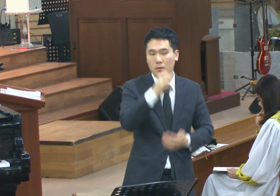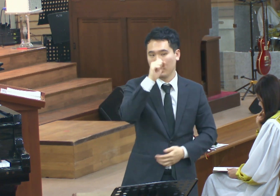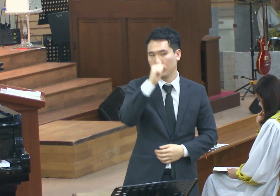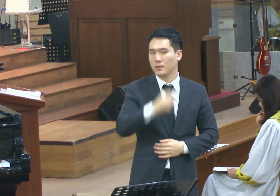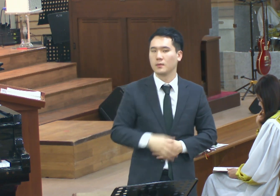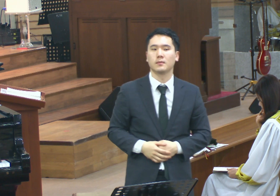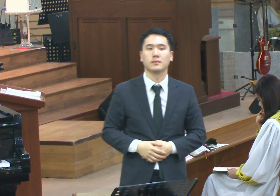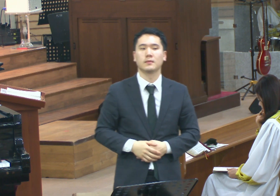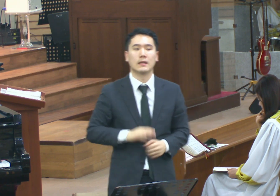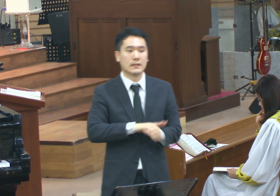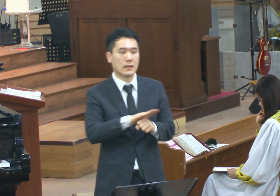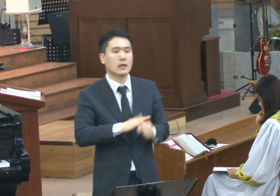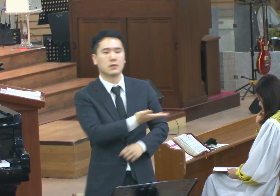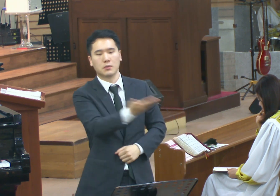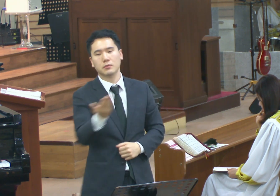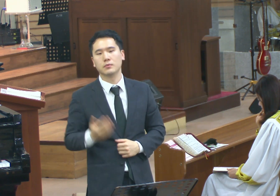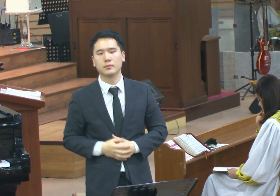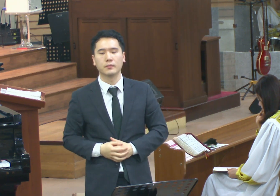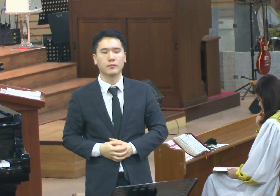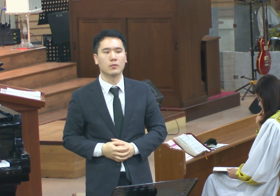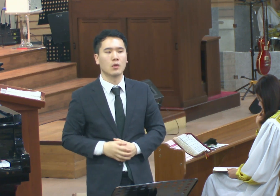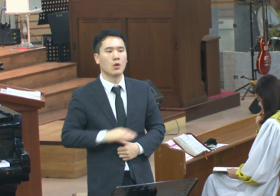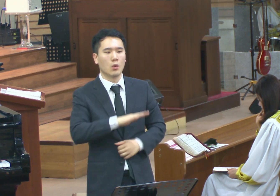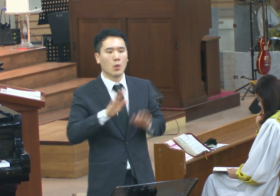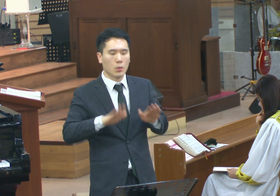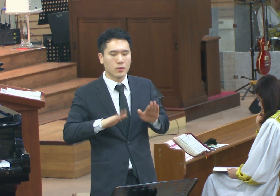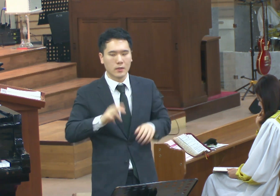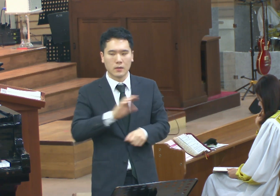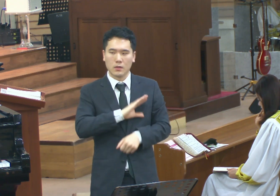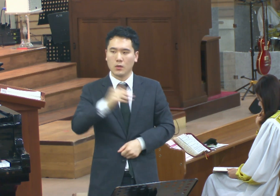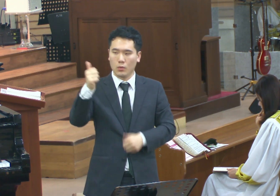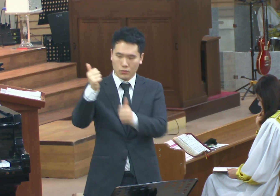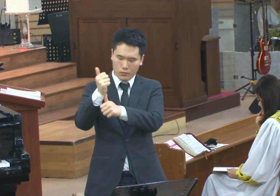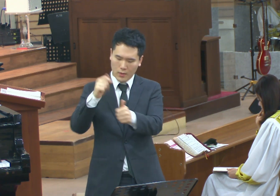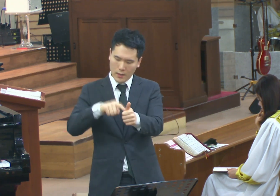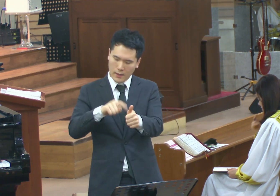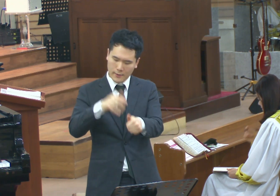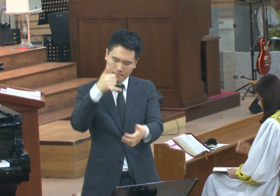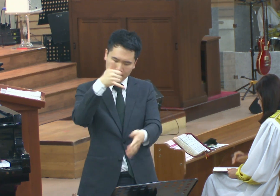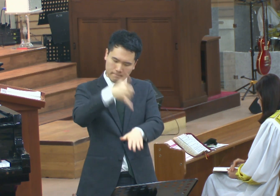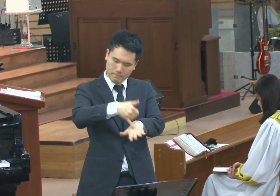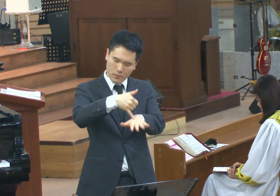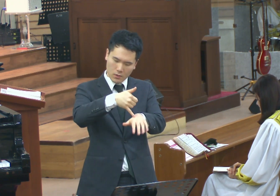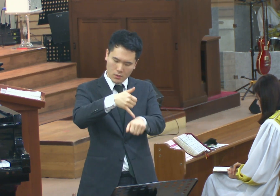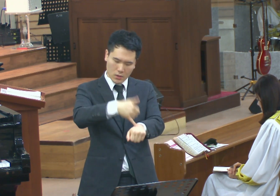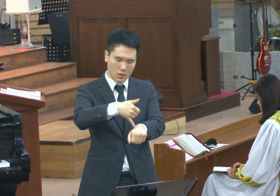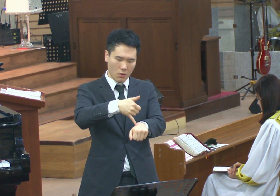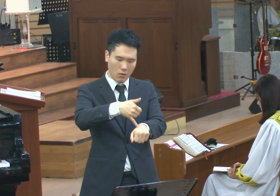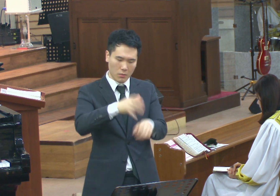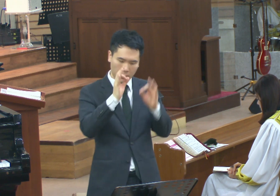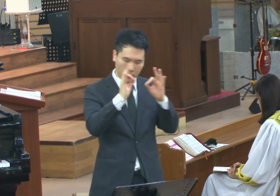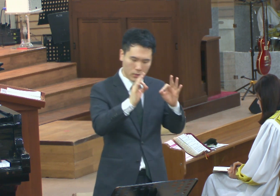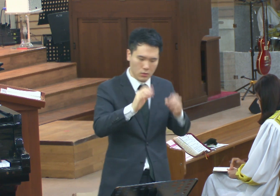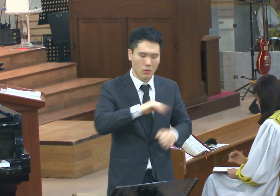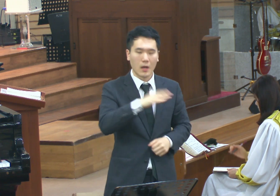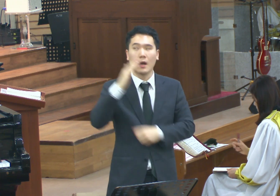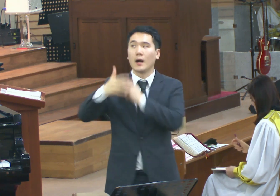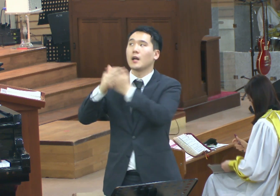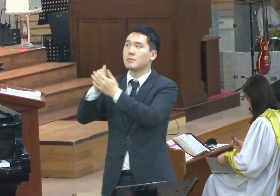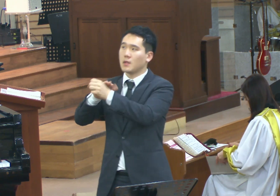여러분, 우리는 오늘 여호수아의 인격을 통해서 하나님 사랑과 이웃 사랑을 어떻게 실천할 수 있는가를 살펴보았습니다. 우리도